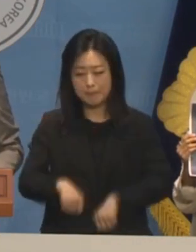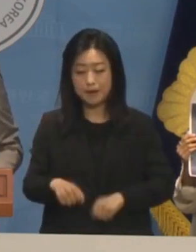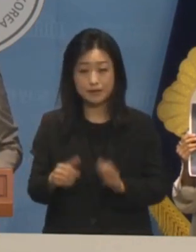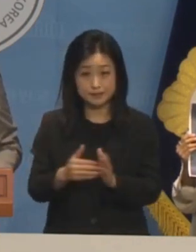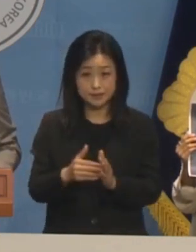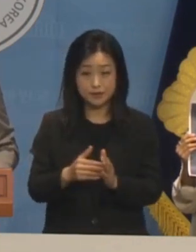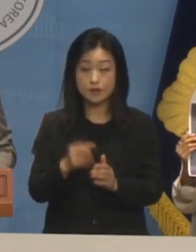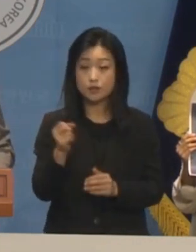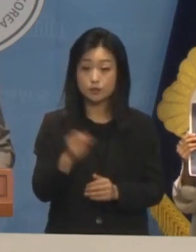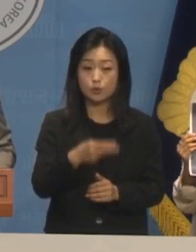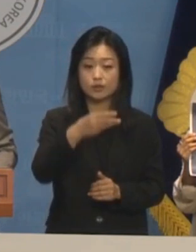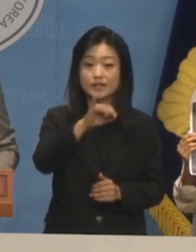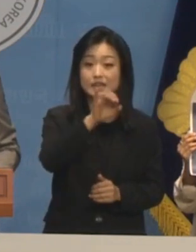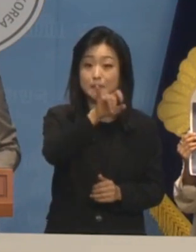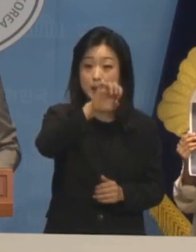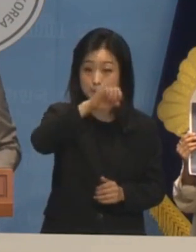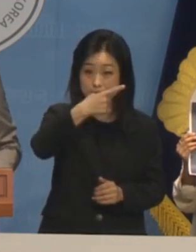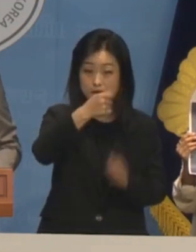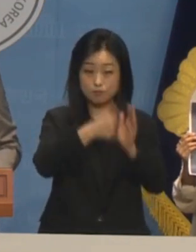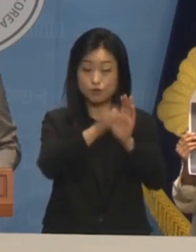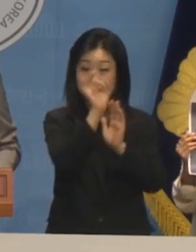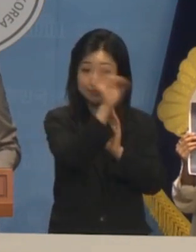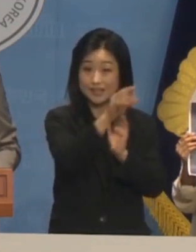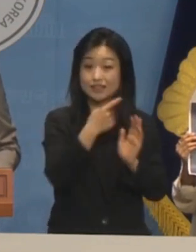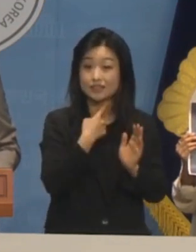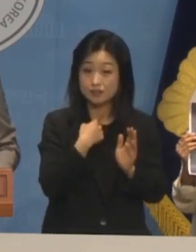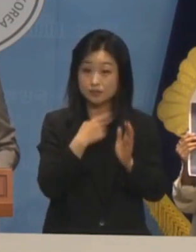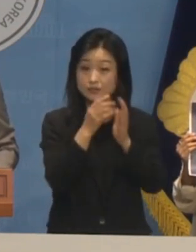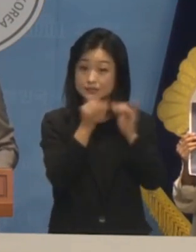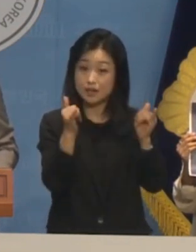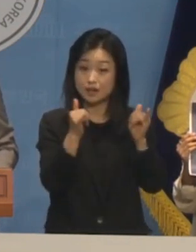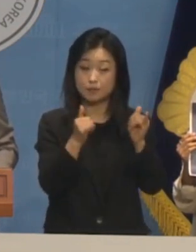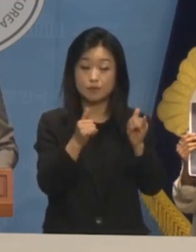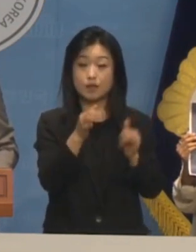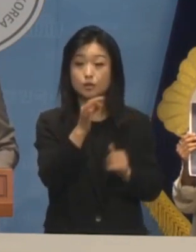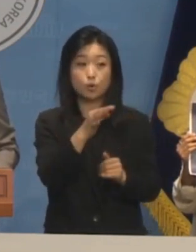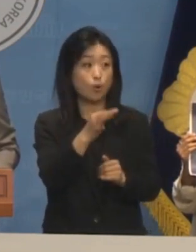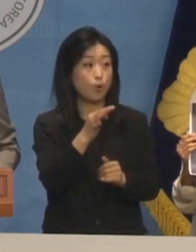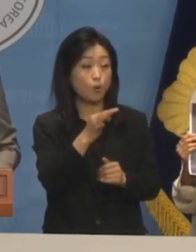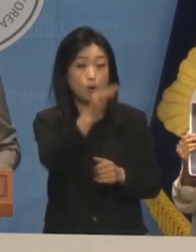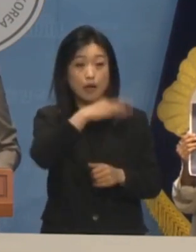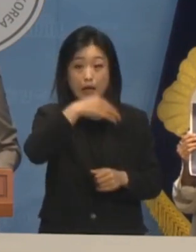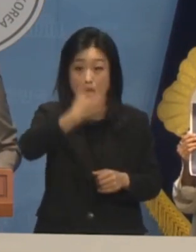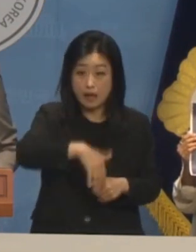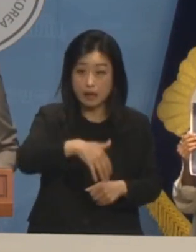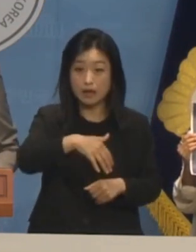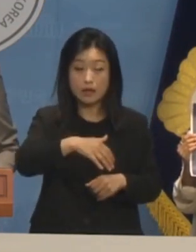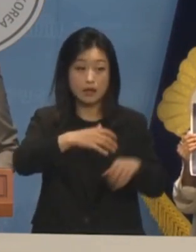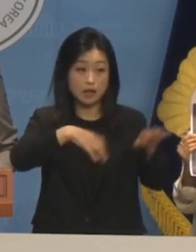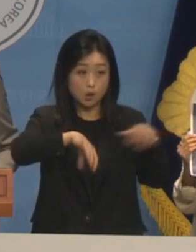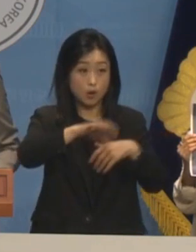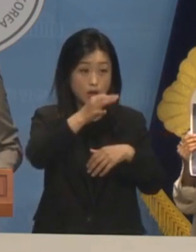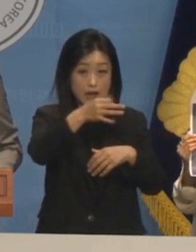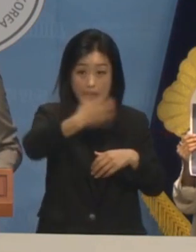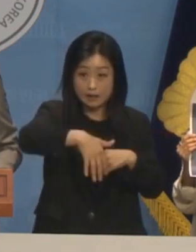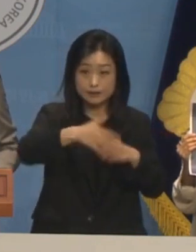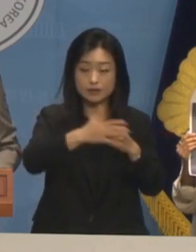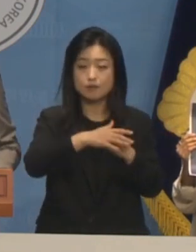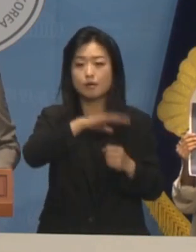등 TMF를 통해 상품을 구매한 소비자들은 여전히 집단 분쟁 조정으로 지난한 과정을 겪고